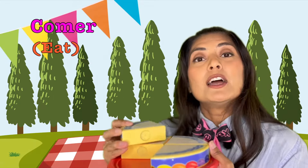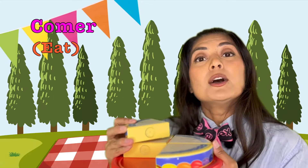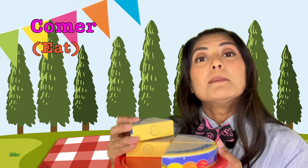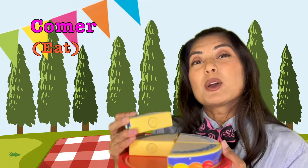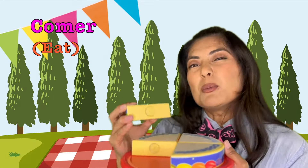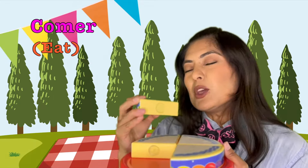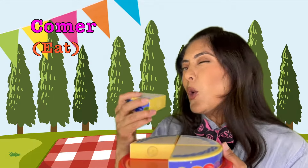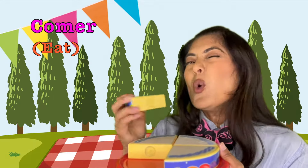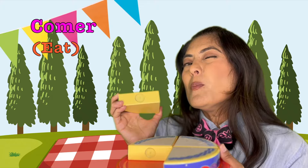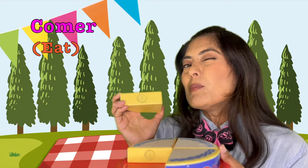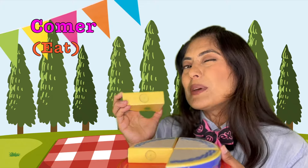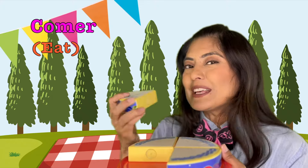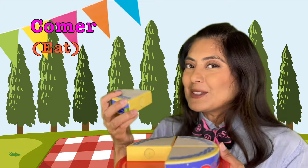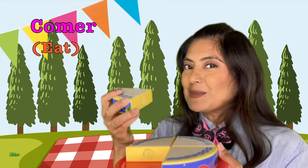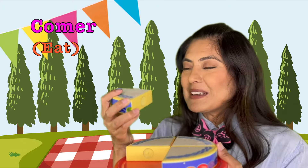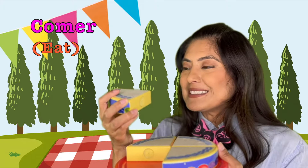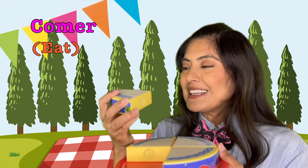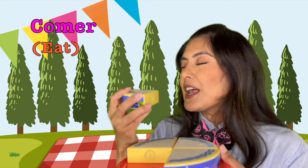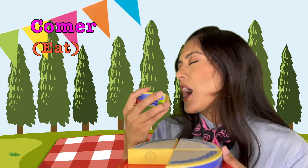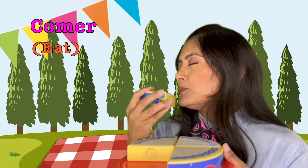Me comí un pedazo de pastel.